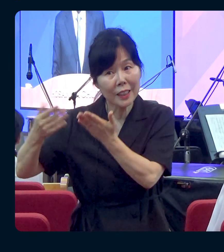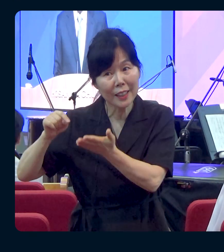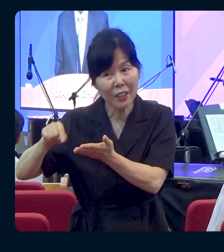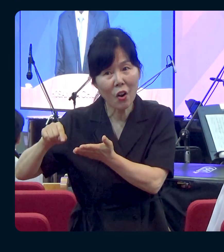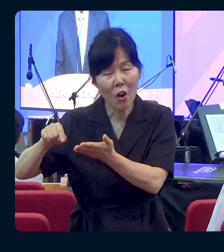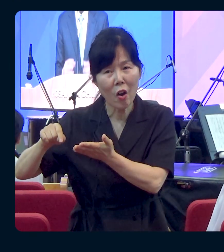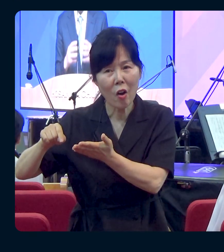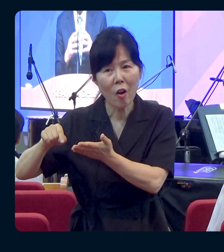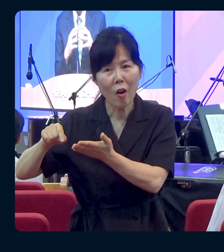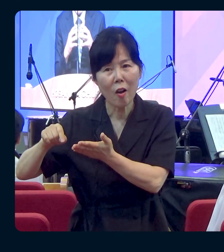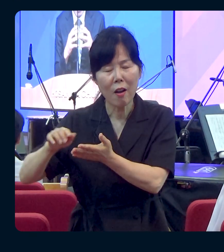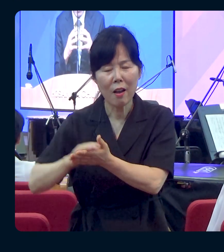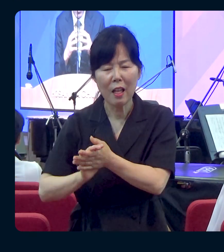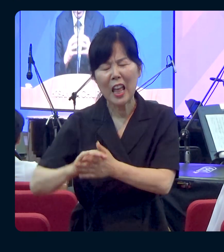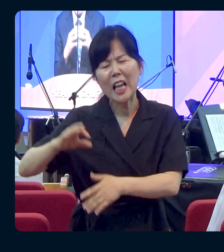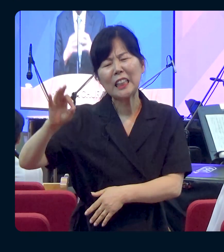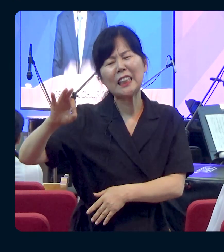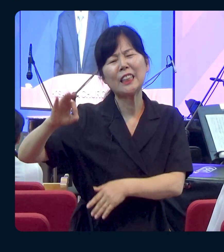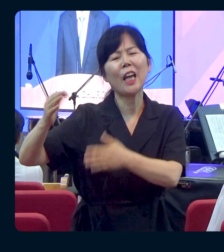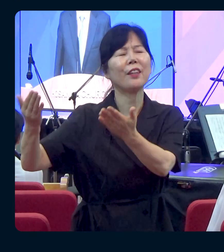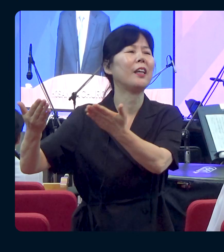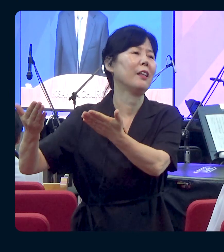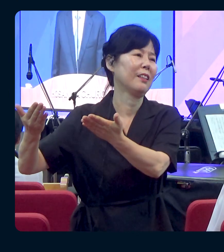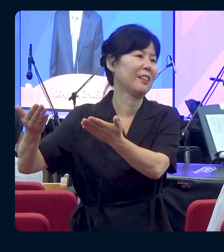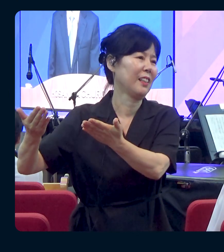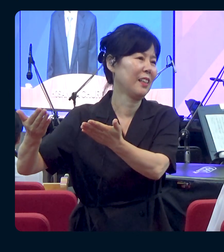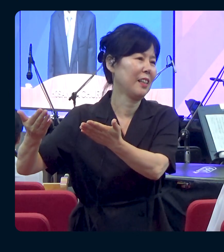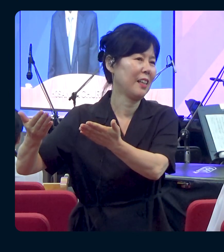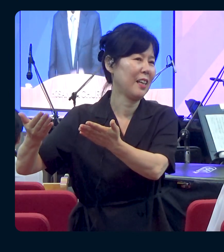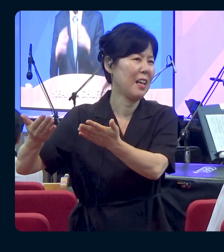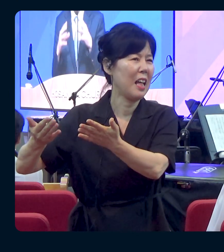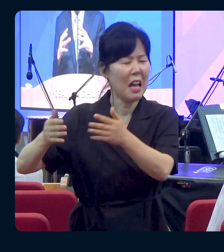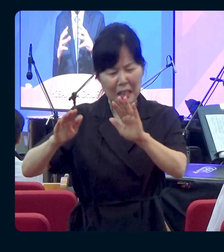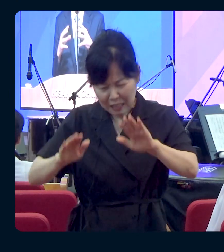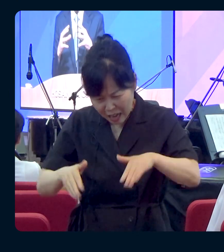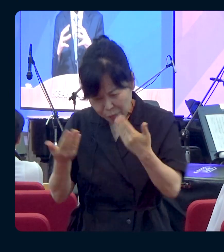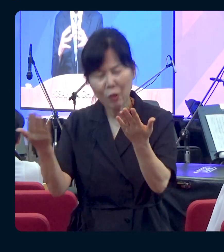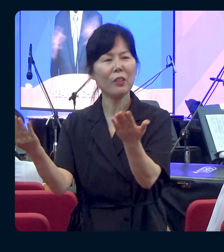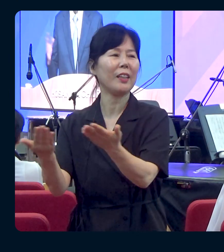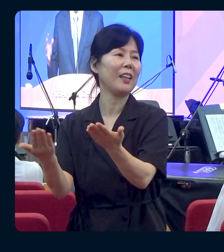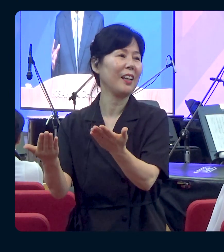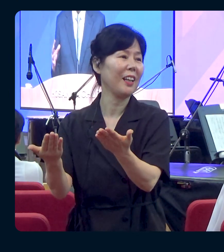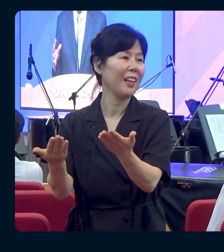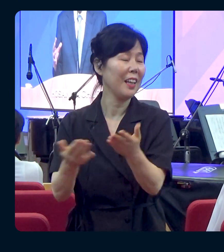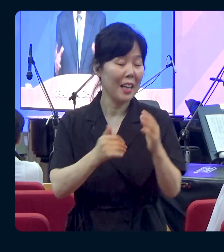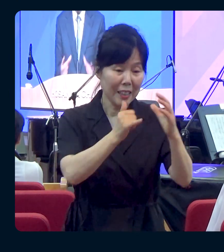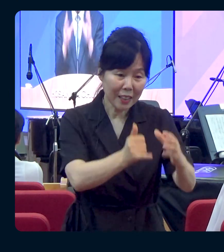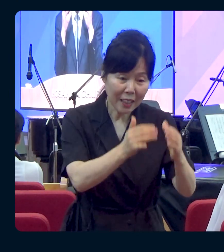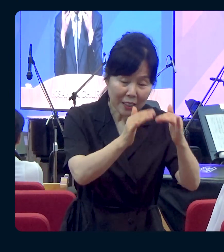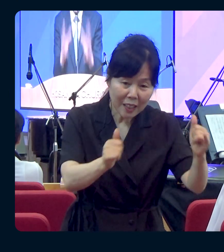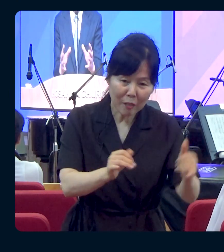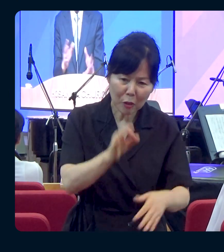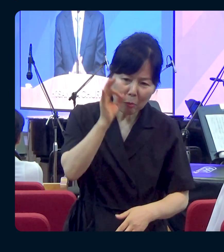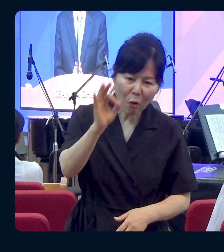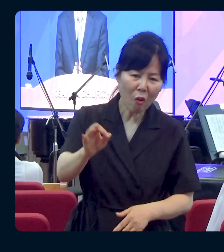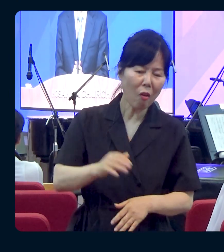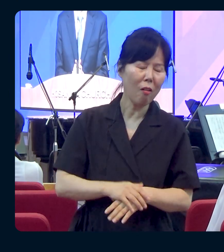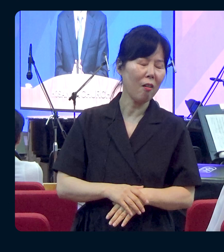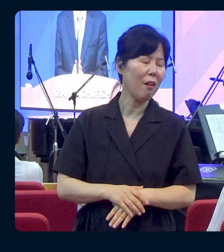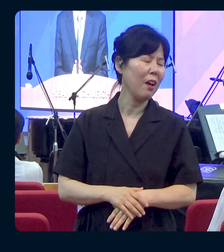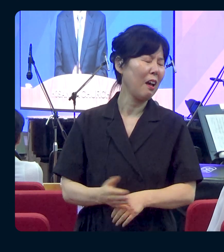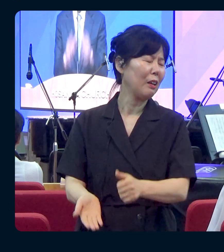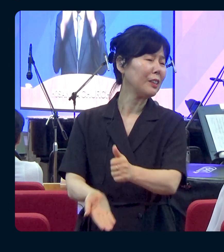하지만 플러스 요인은요, 그게 아무리 작은 것이라 할지라도, 심지어 세상 사람들은 다